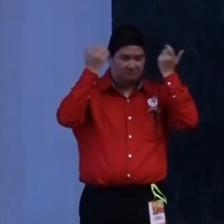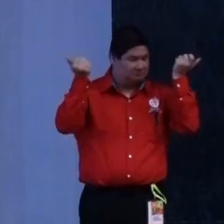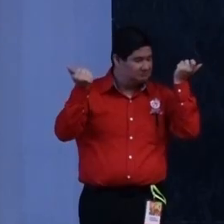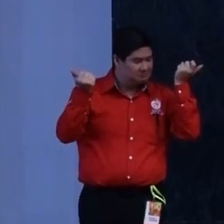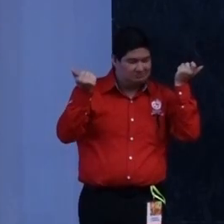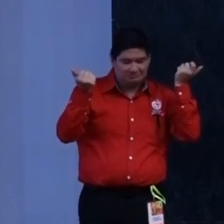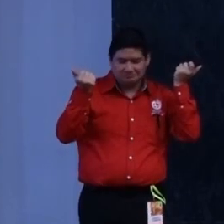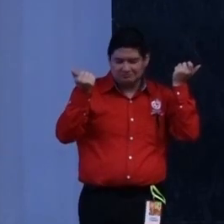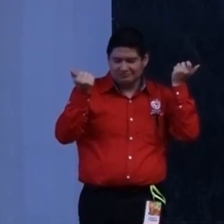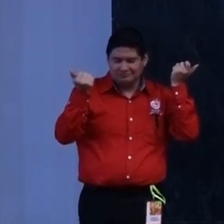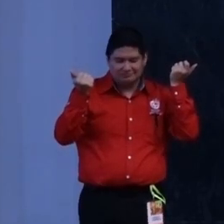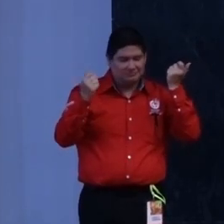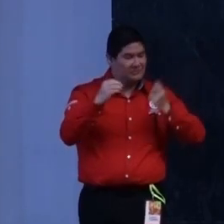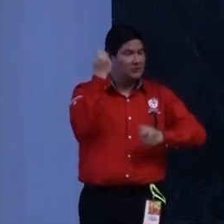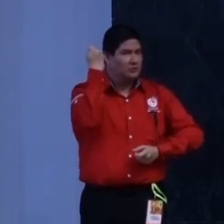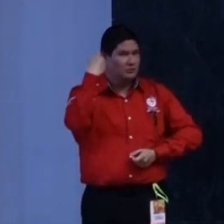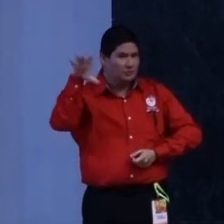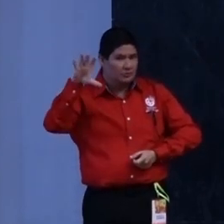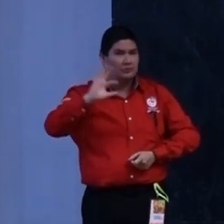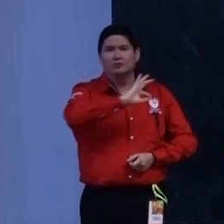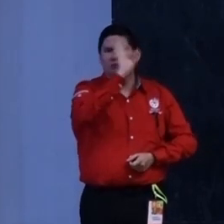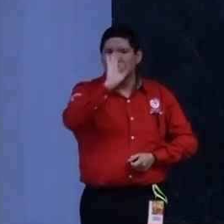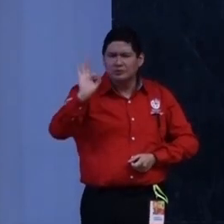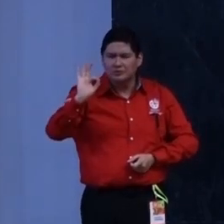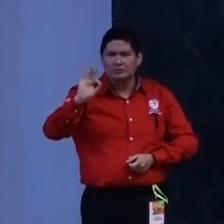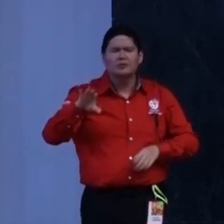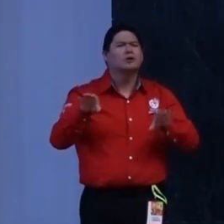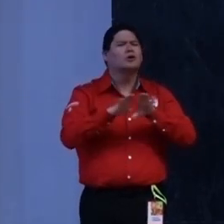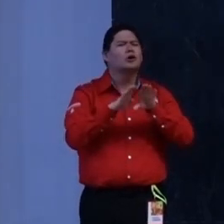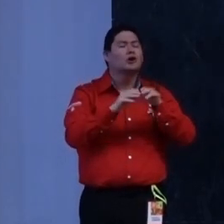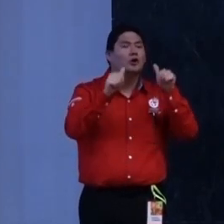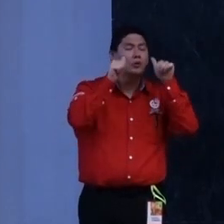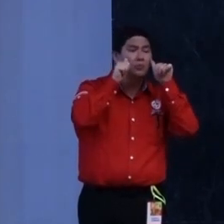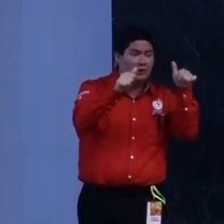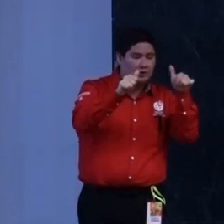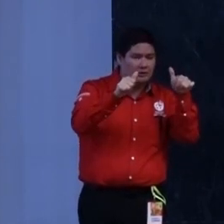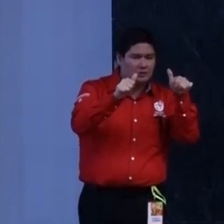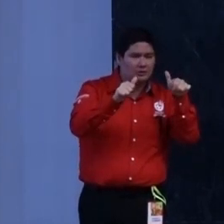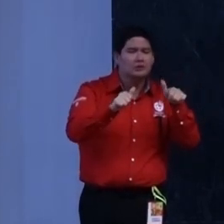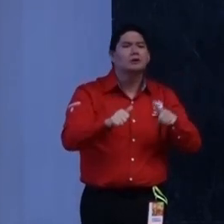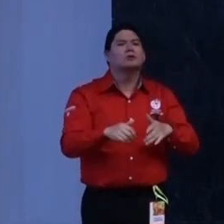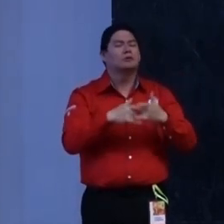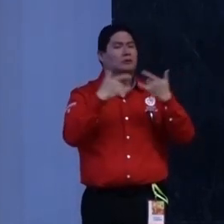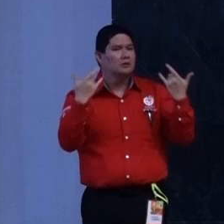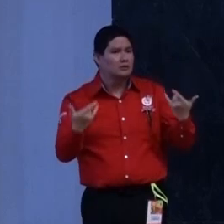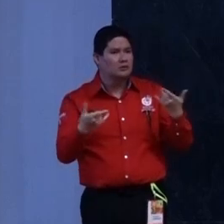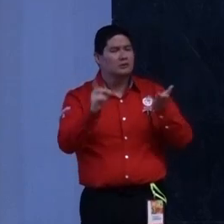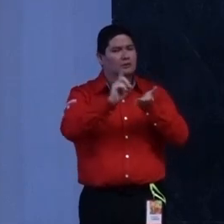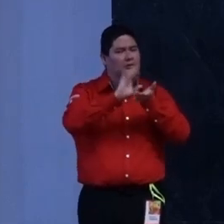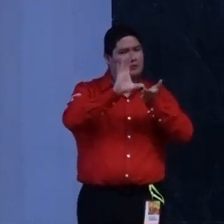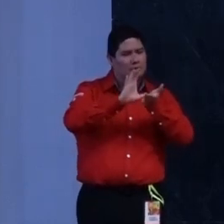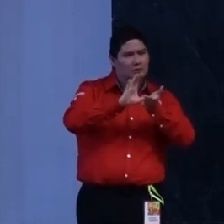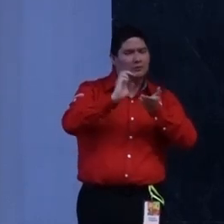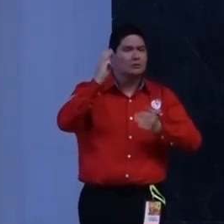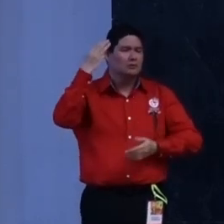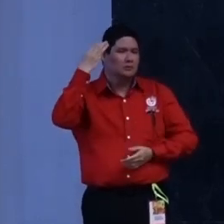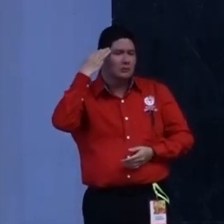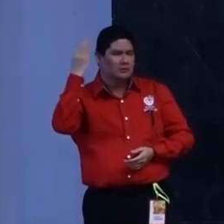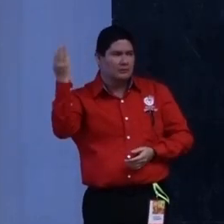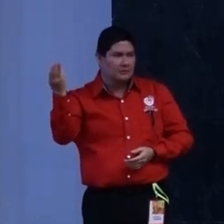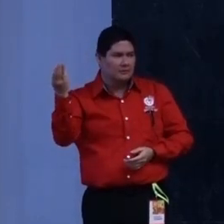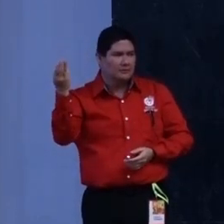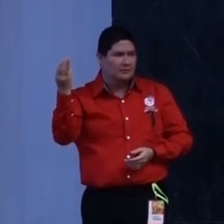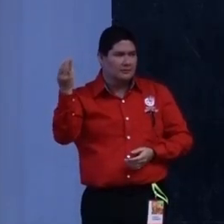un 10% de cómo atender un caso con parálisis cerebral. Ahora voy a